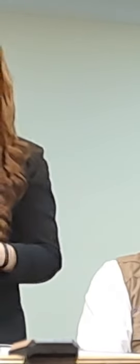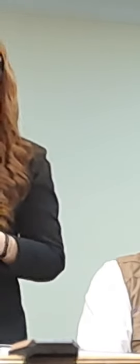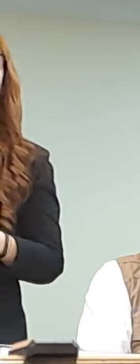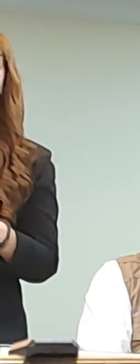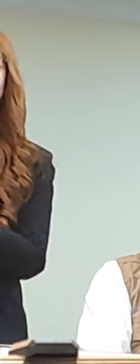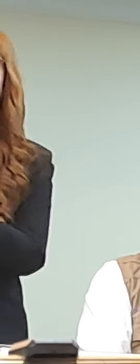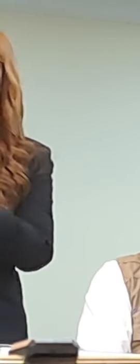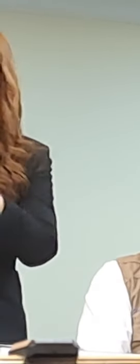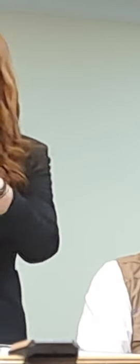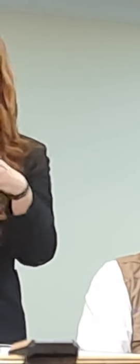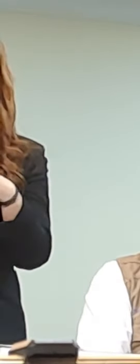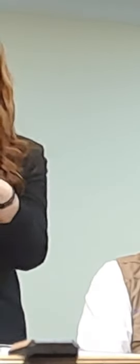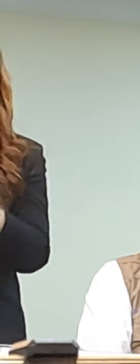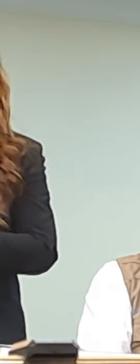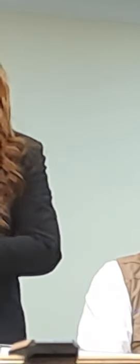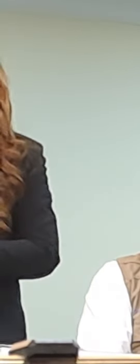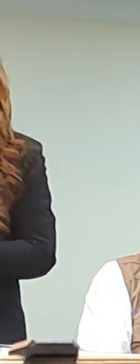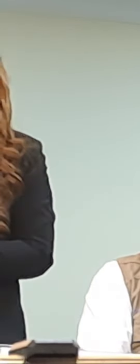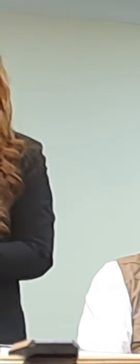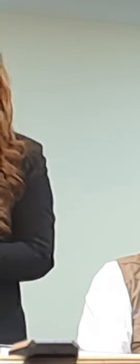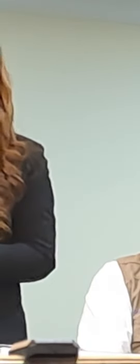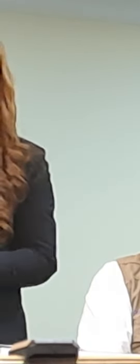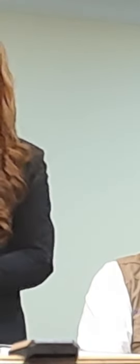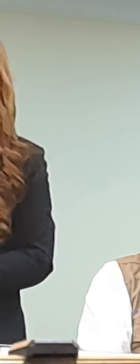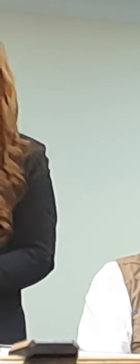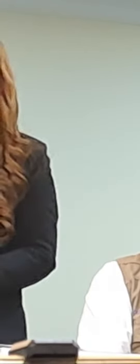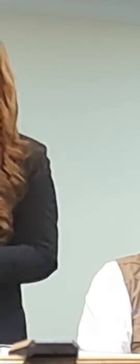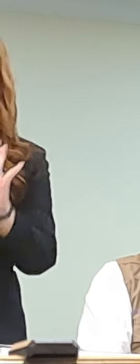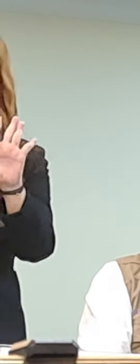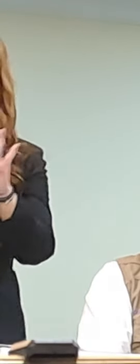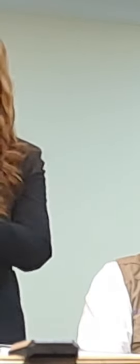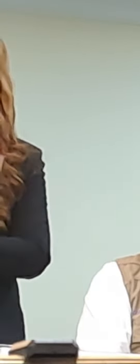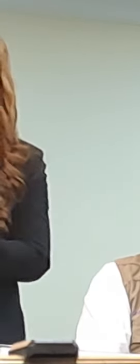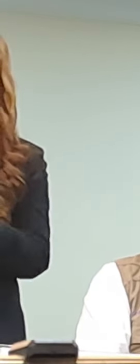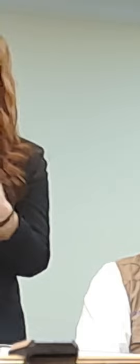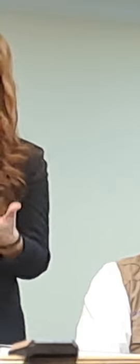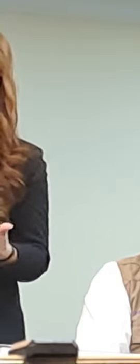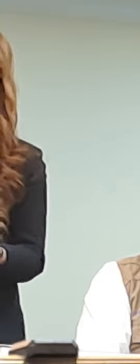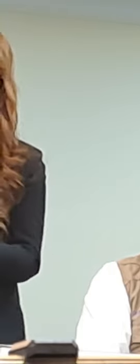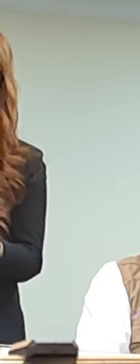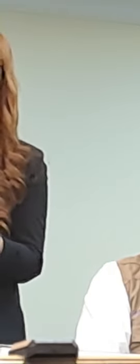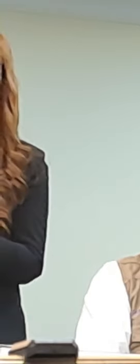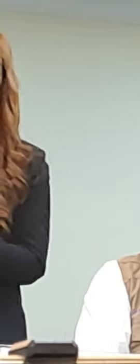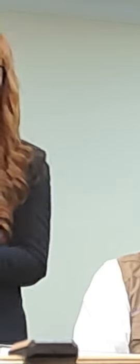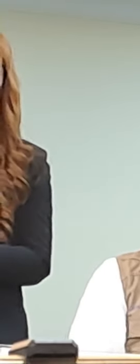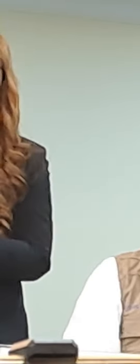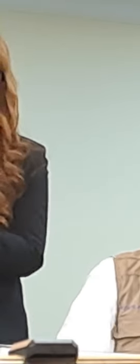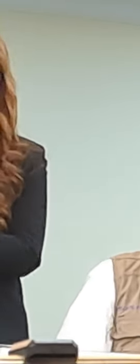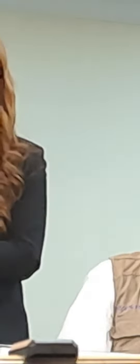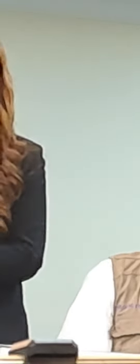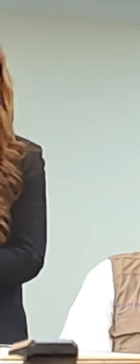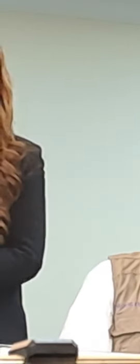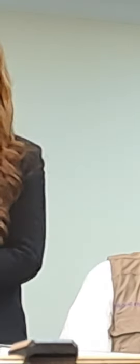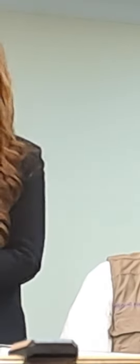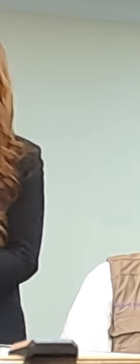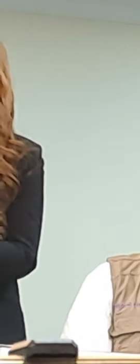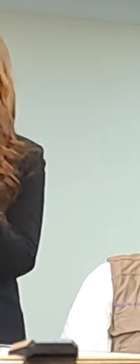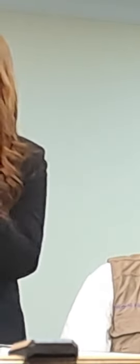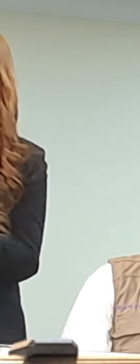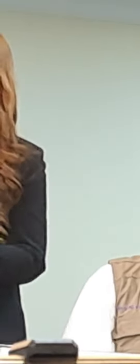agak susah mengingat kondisi korban sudah 10 hari dimakamkan. Sehingga pada saat malam itu juga kami langsung ke